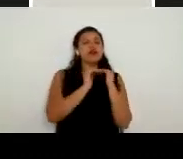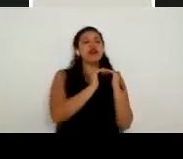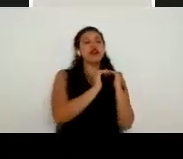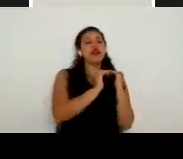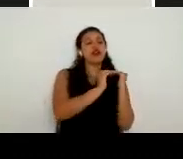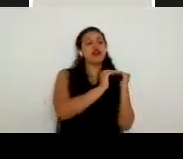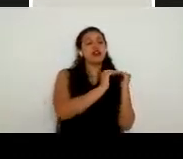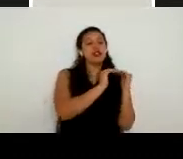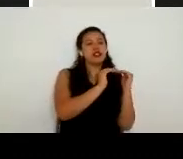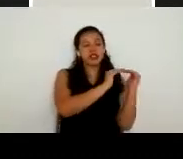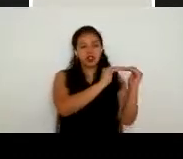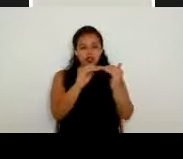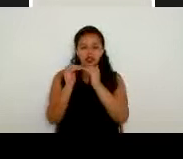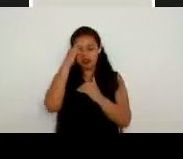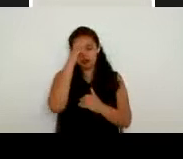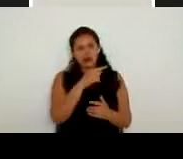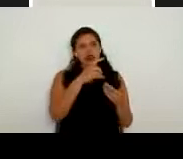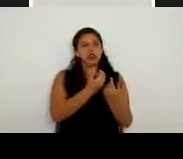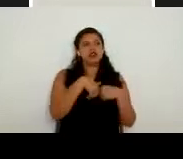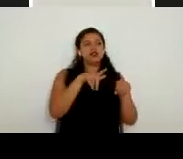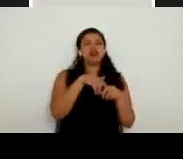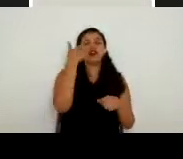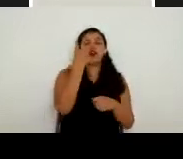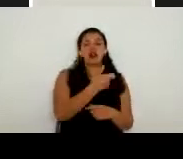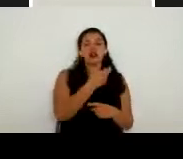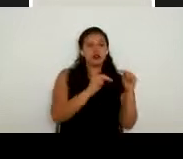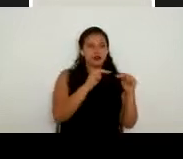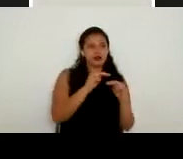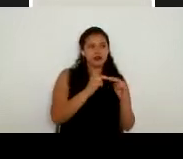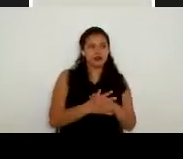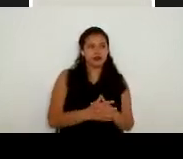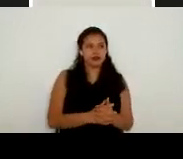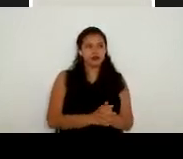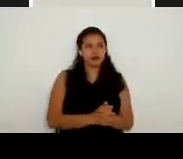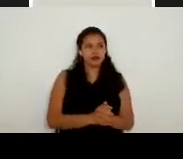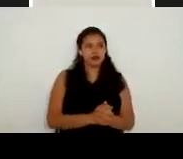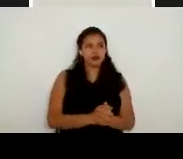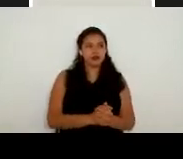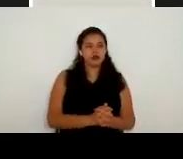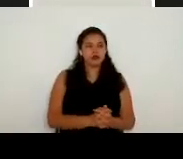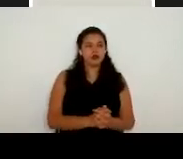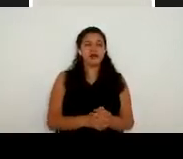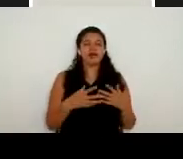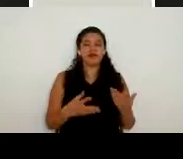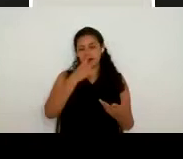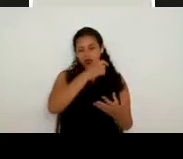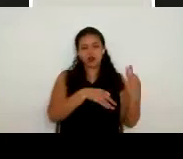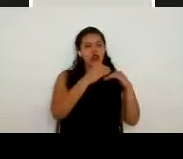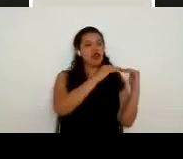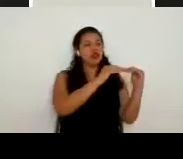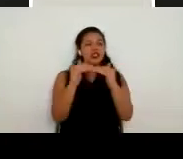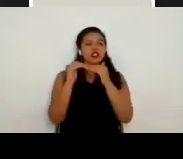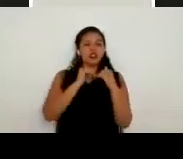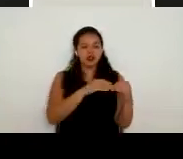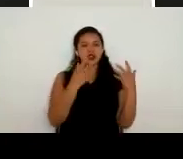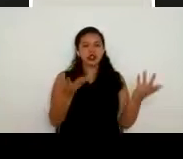clasificación socioeconómica en el caso de los pas esto que implicaba bueno pues implica que el estudio